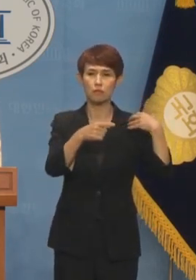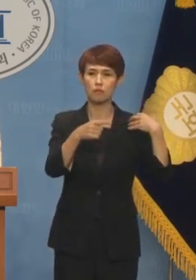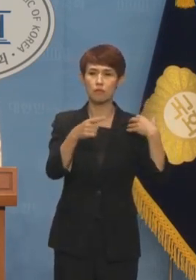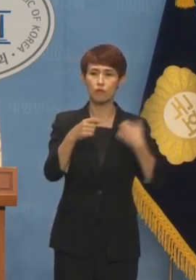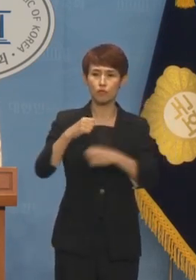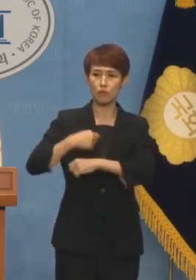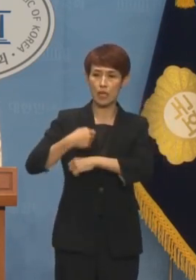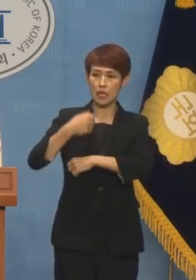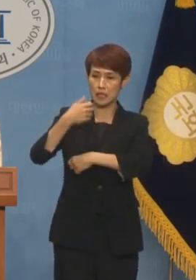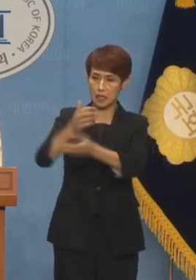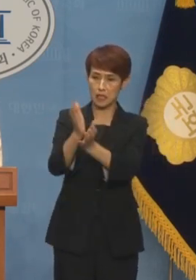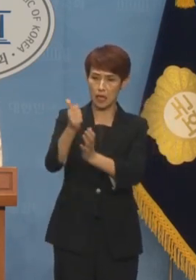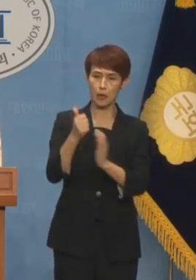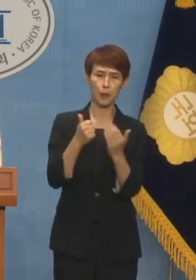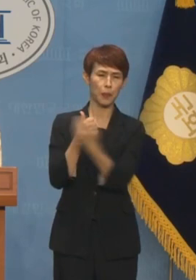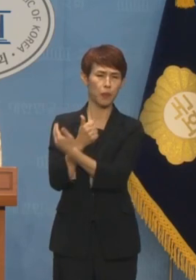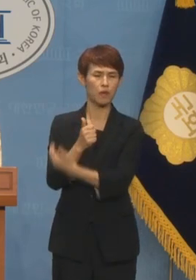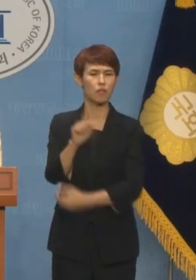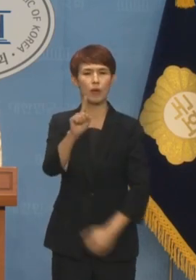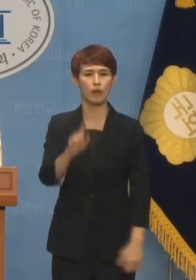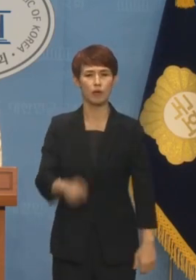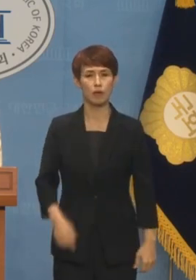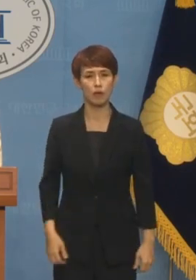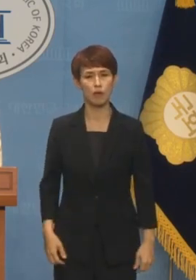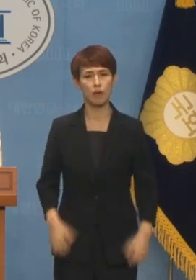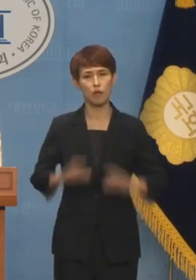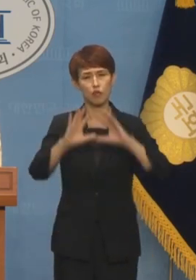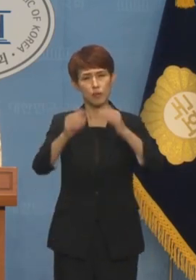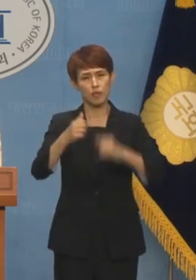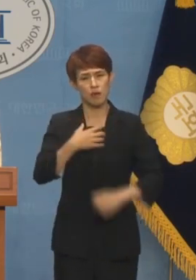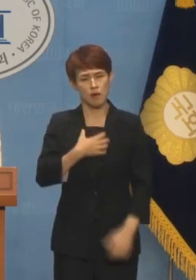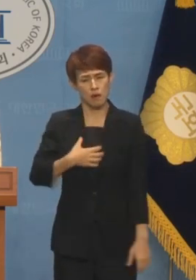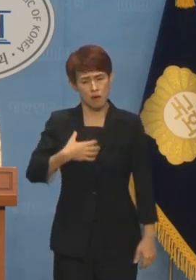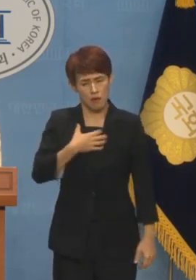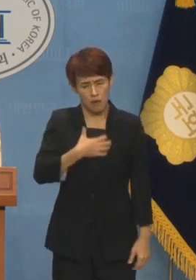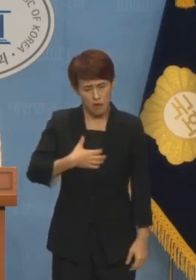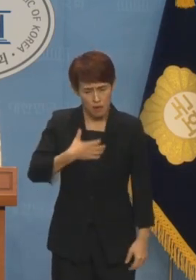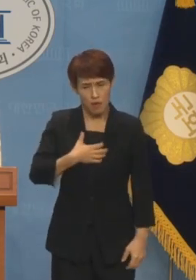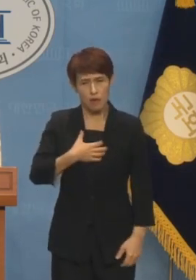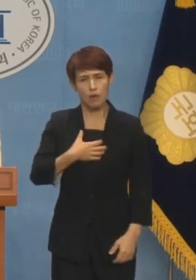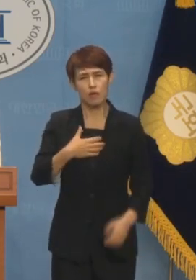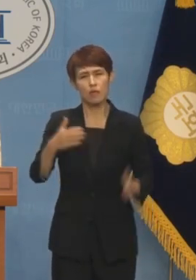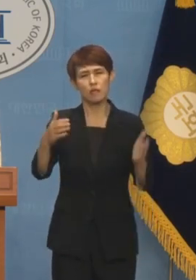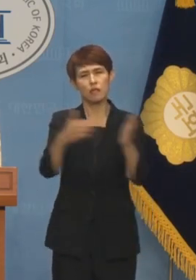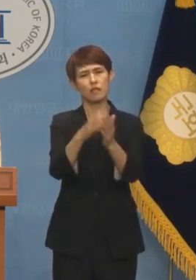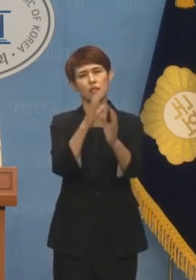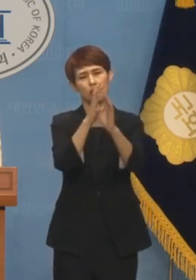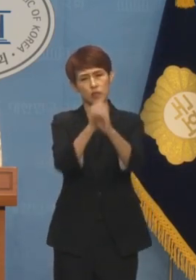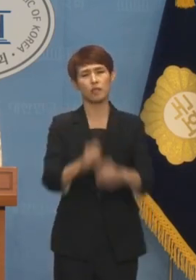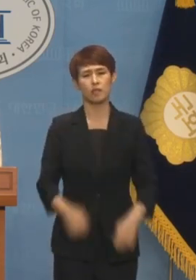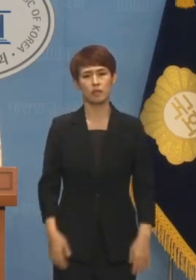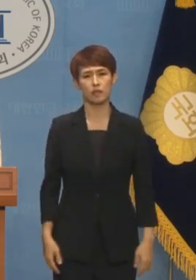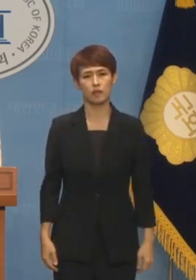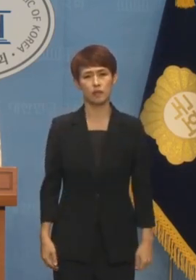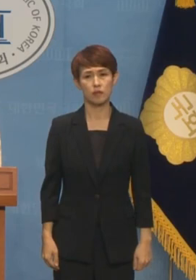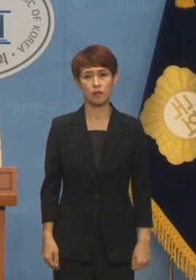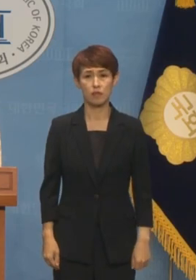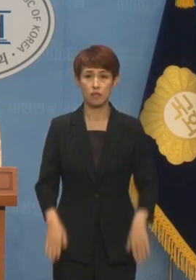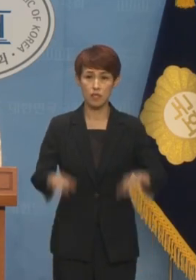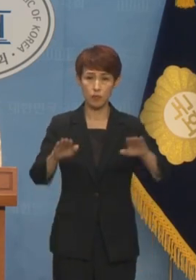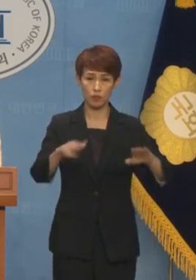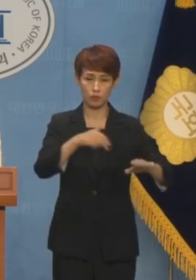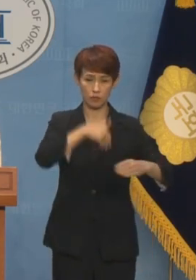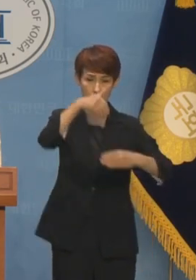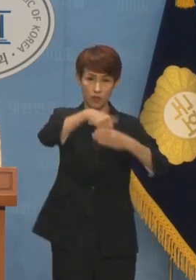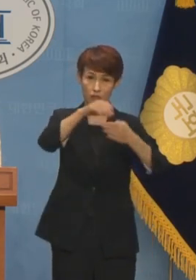감쌀 셈입니까? 국민의 속을 얼마나 더 골마 터지게 만들 심산입니까? 이번